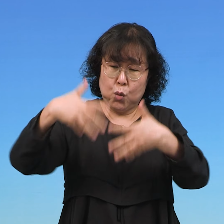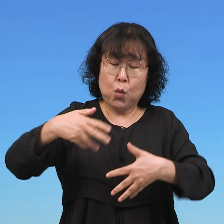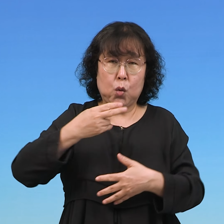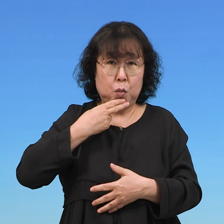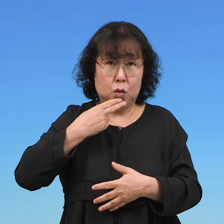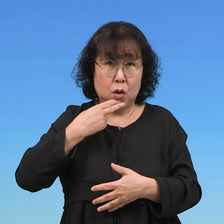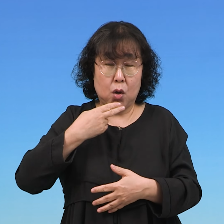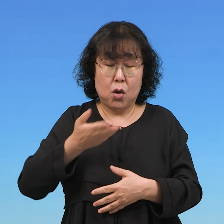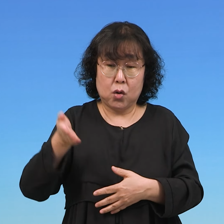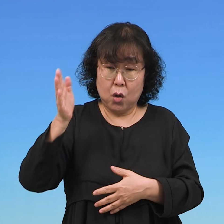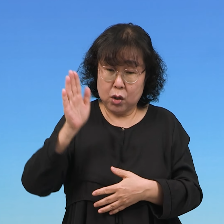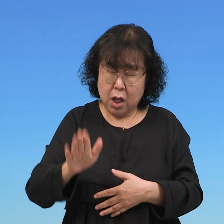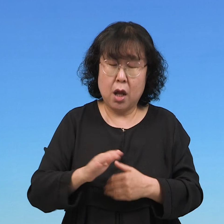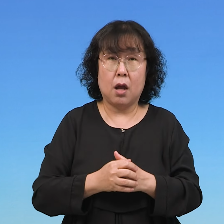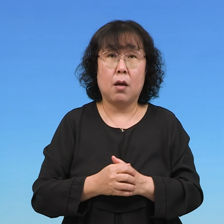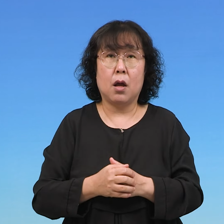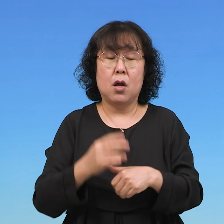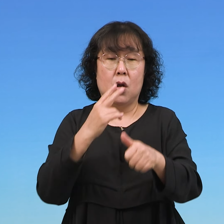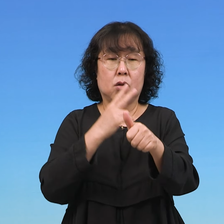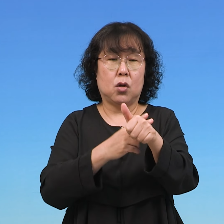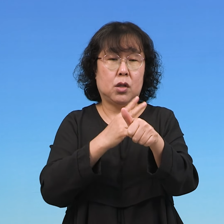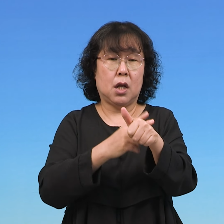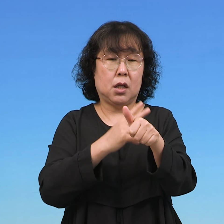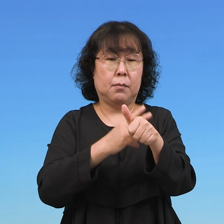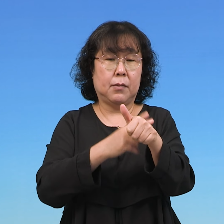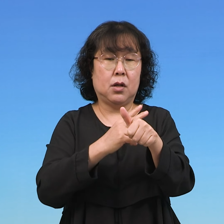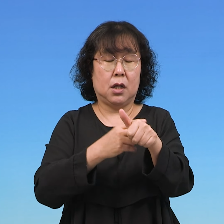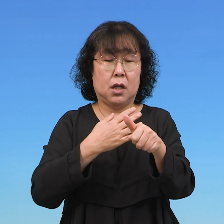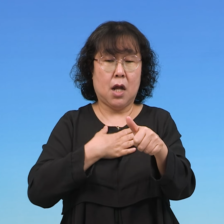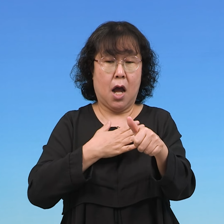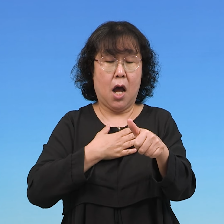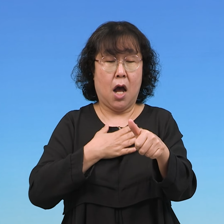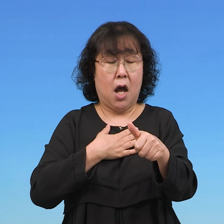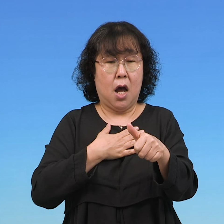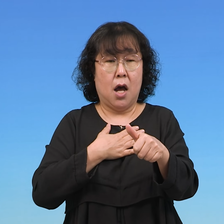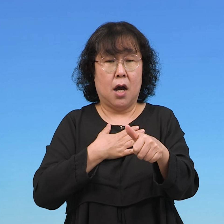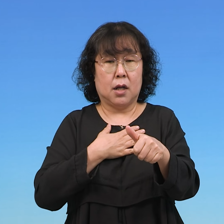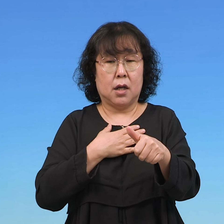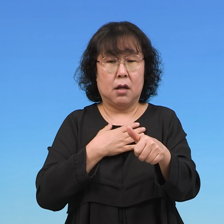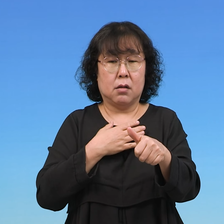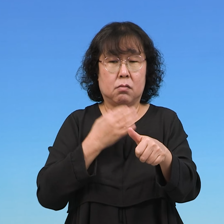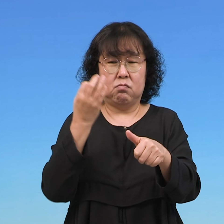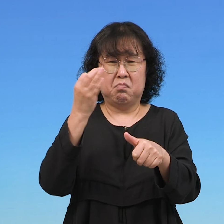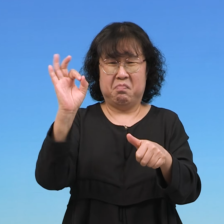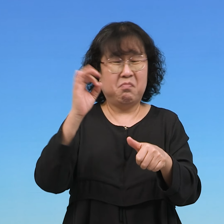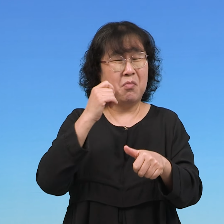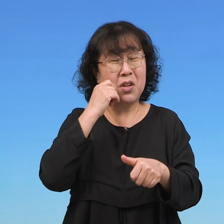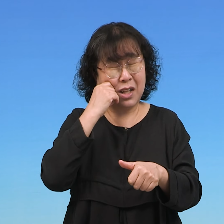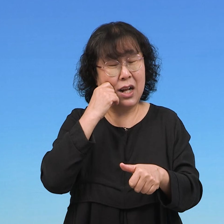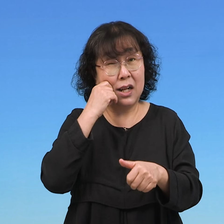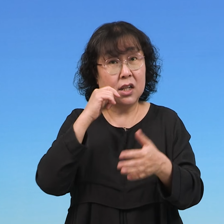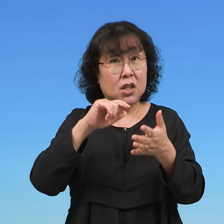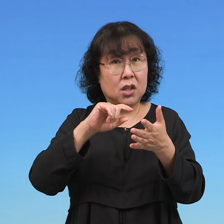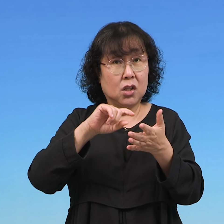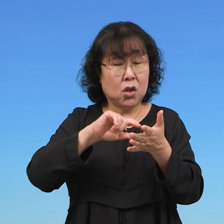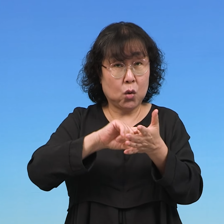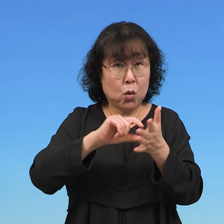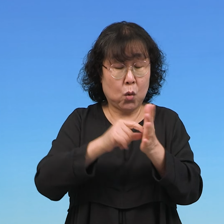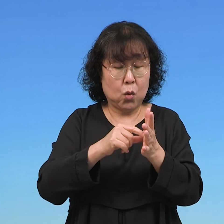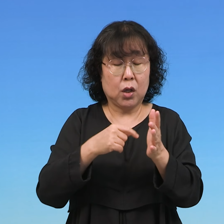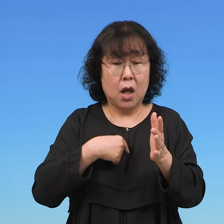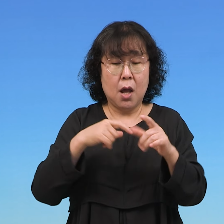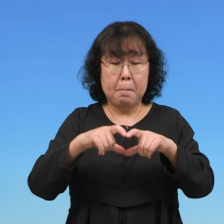굉장히 평범했거든요. 선생님들 눈길 한번 의식을 잘 하지 못하면서 그렇게